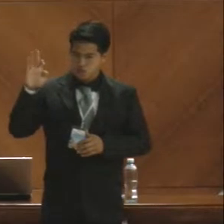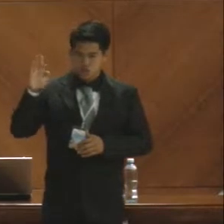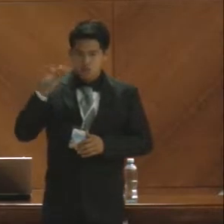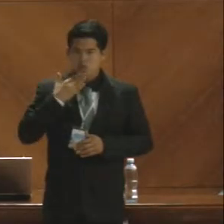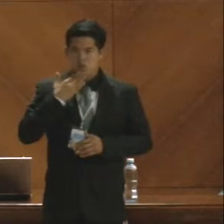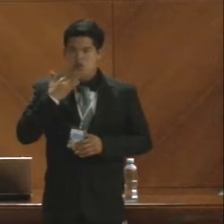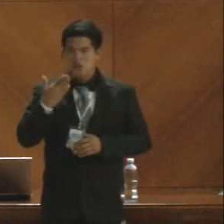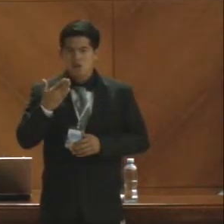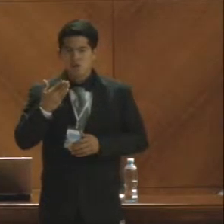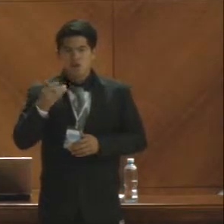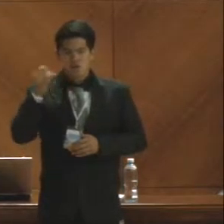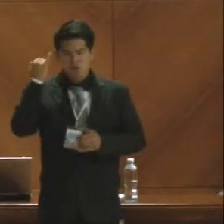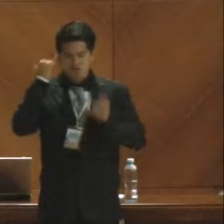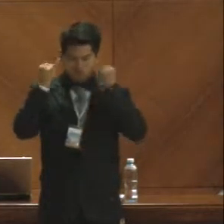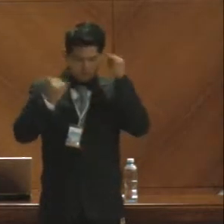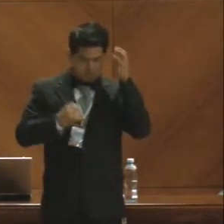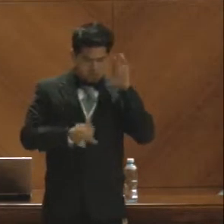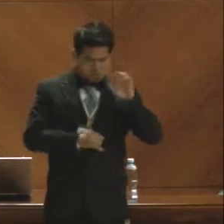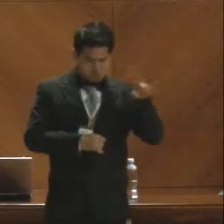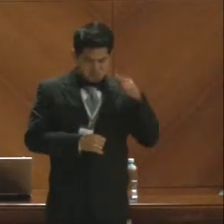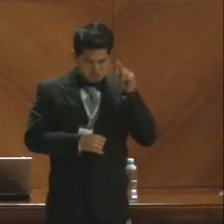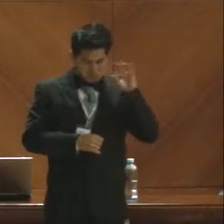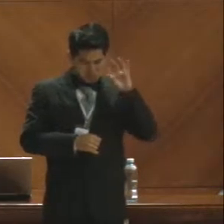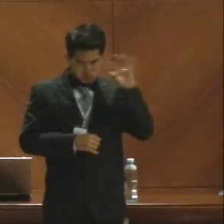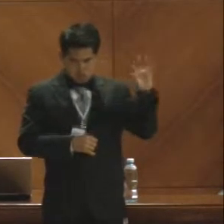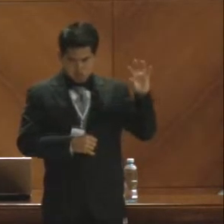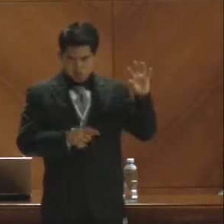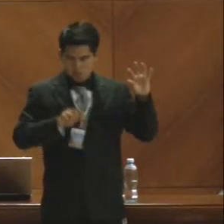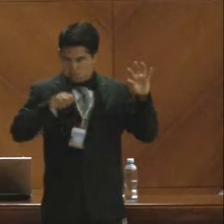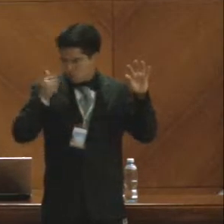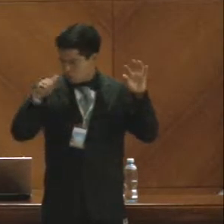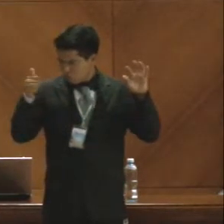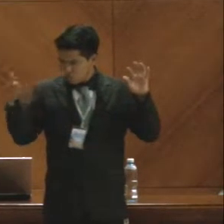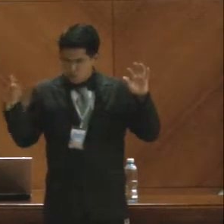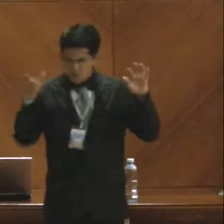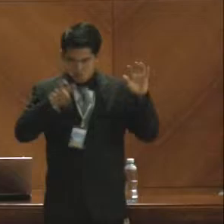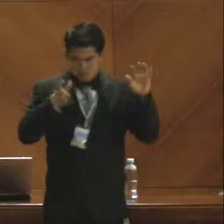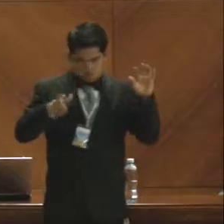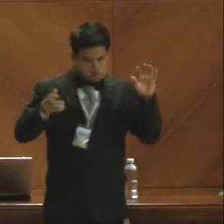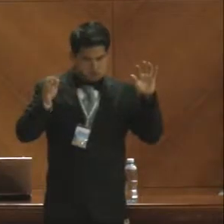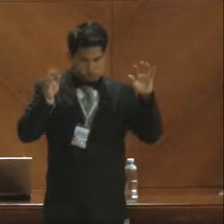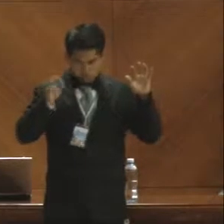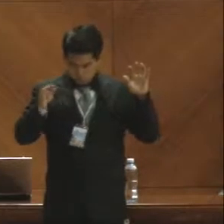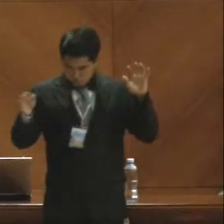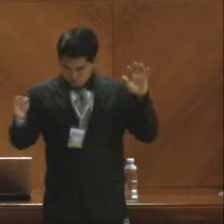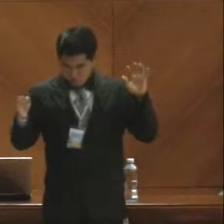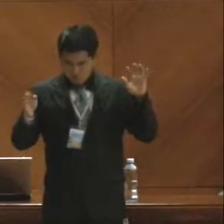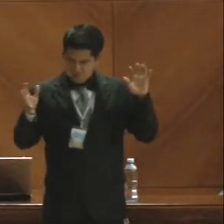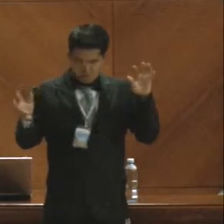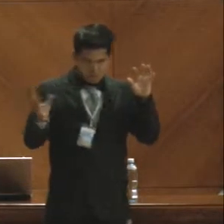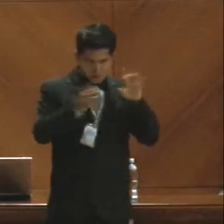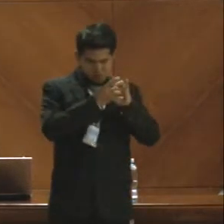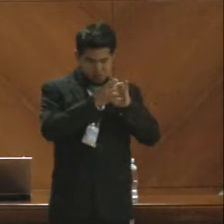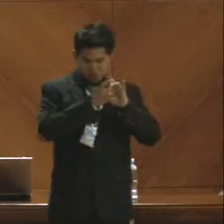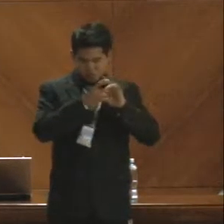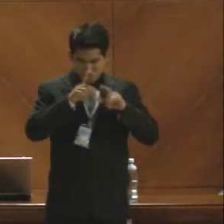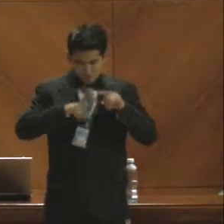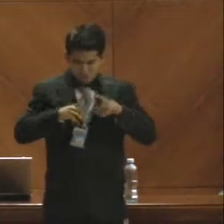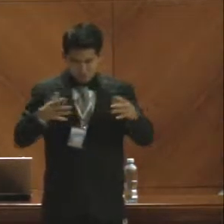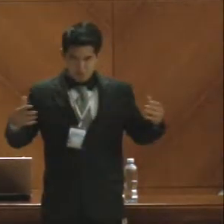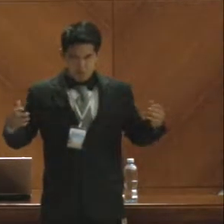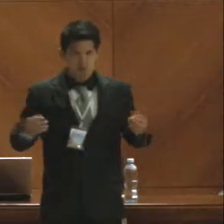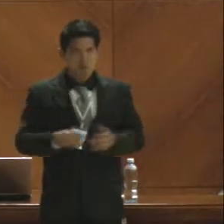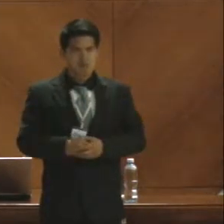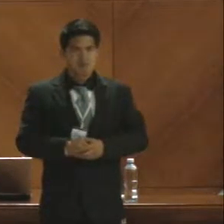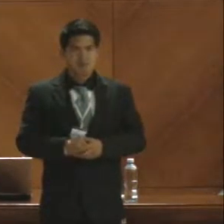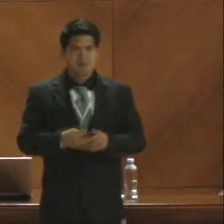como una estrategia de monopolio, no soporta los formatos que hacen otros sistemas. Entonces, yo también en el disco duro les